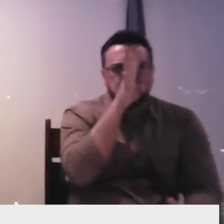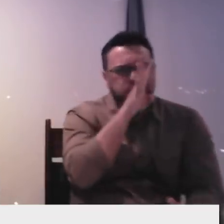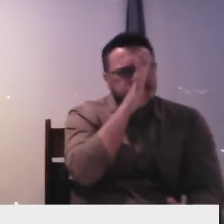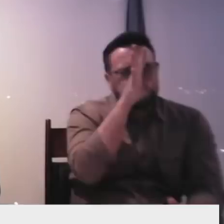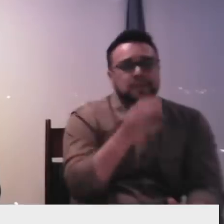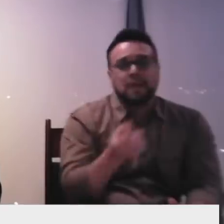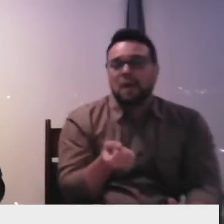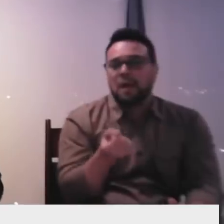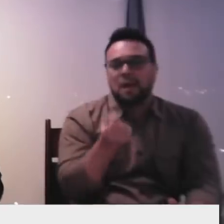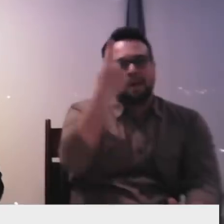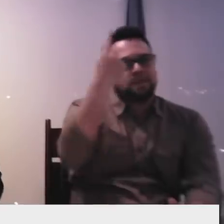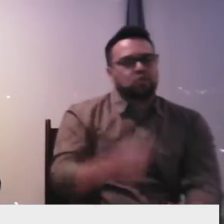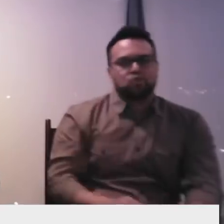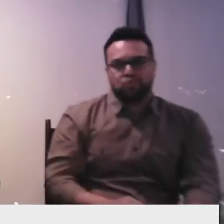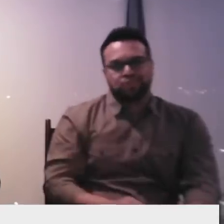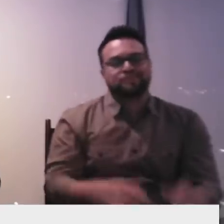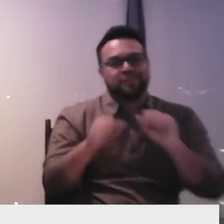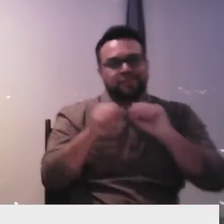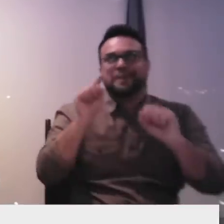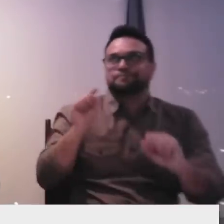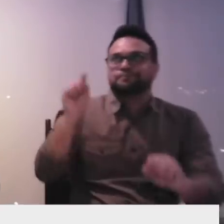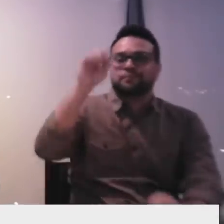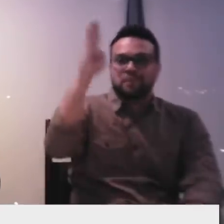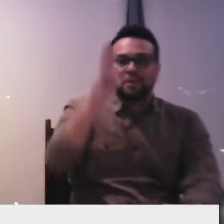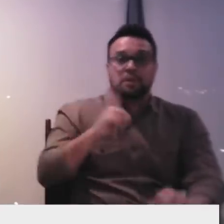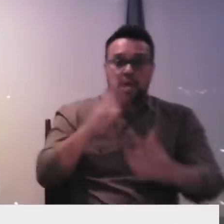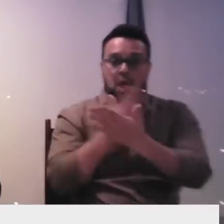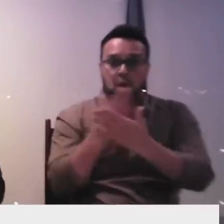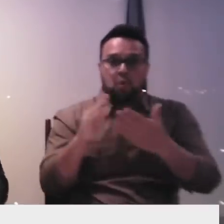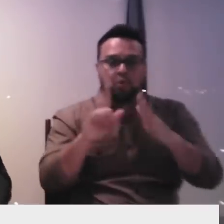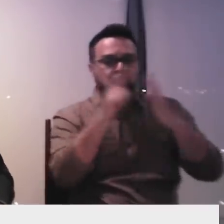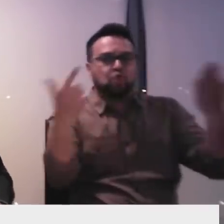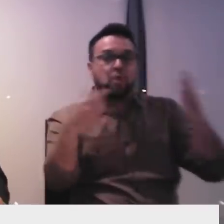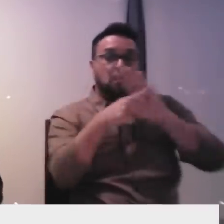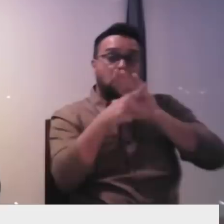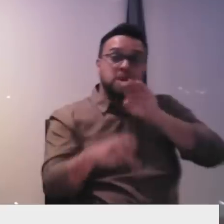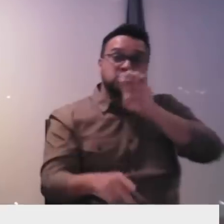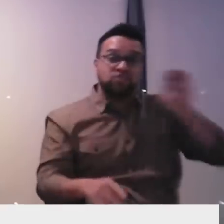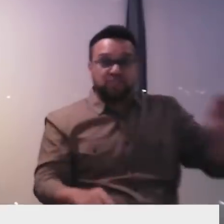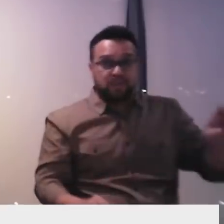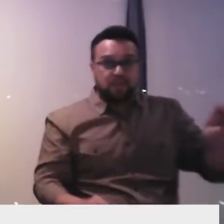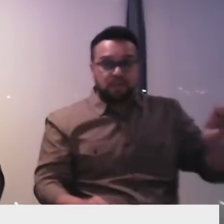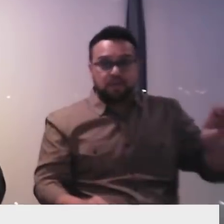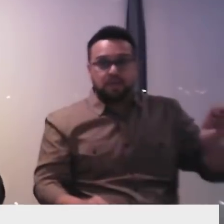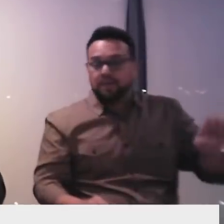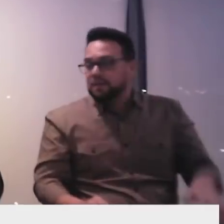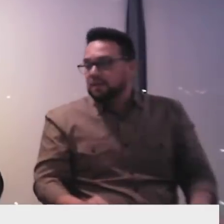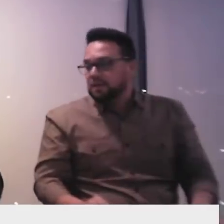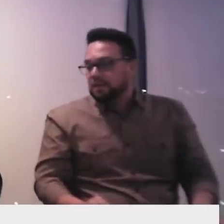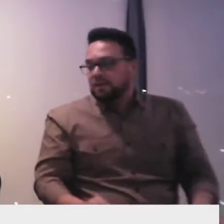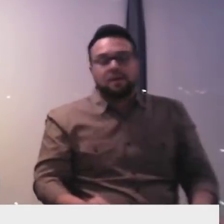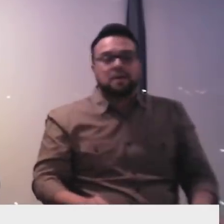Um absurdo que faz pelo Brasil. E a gente vê notícia de jornais de esquerda que já começa,